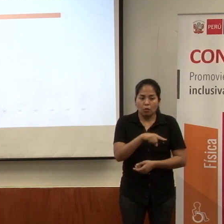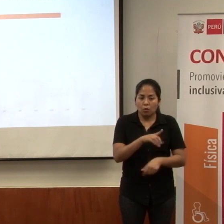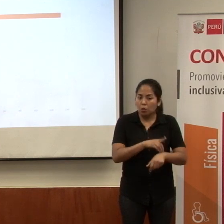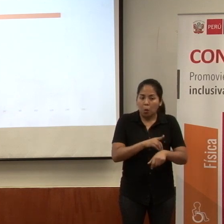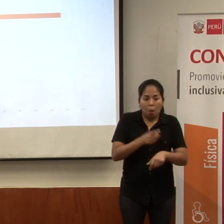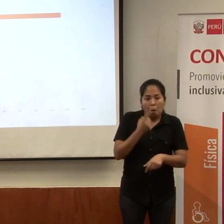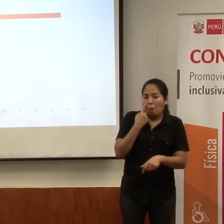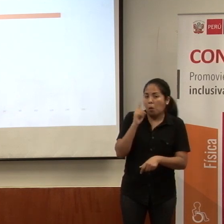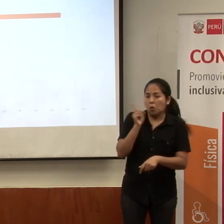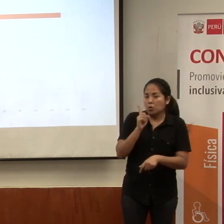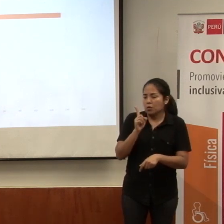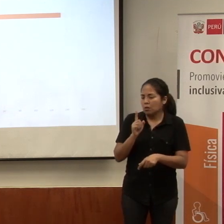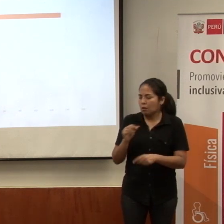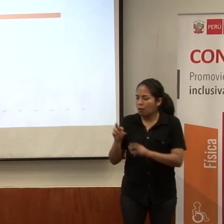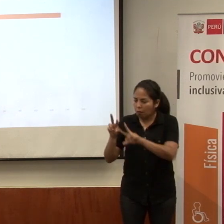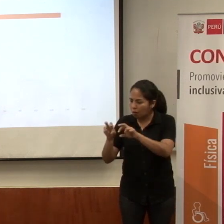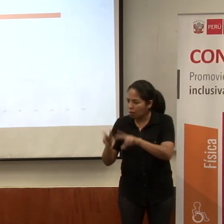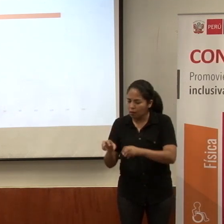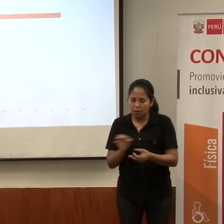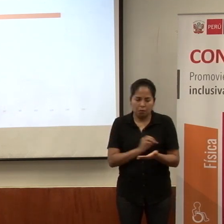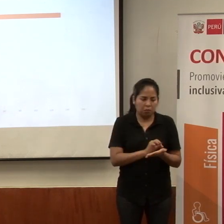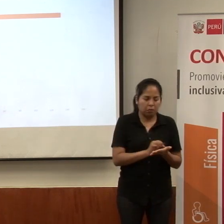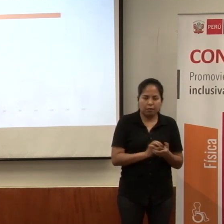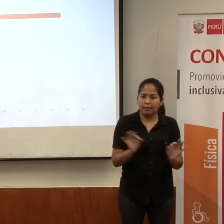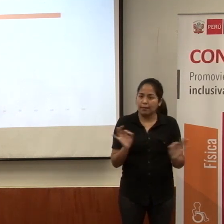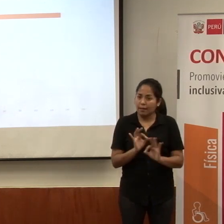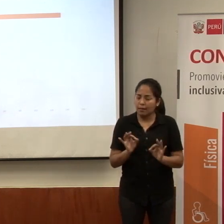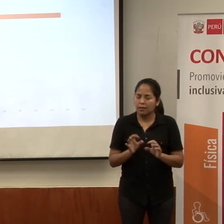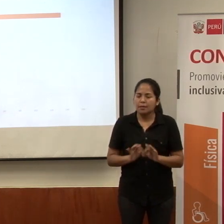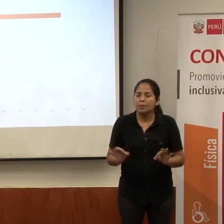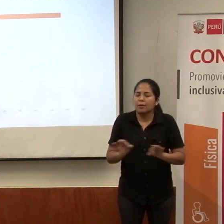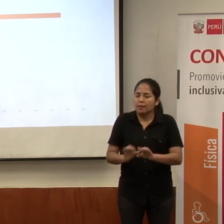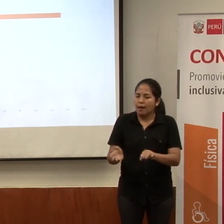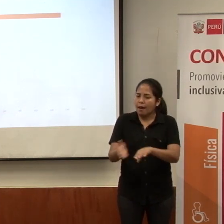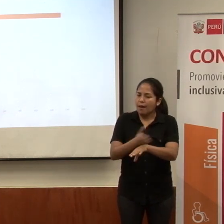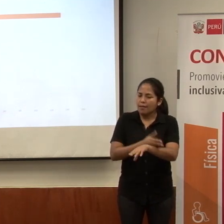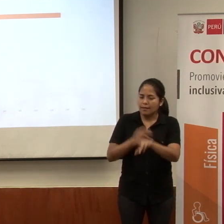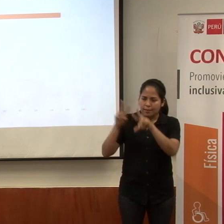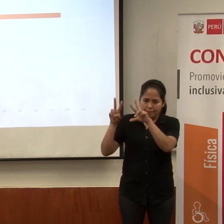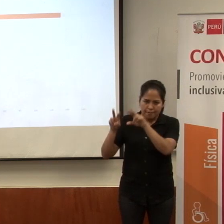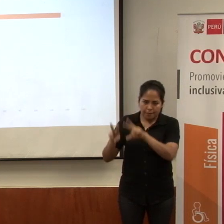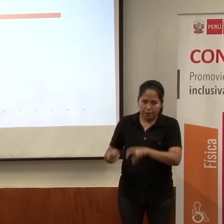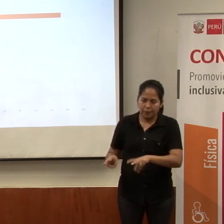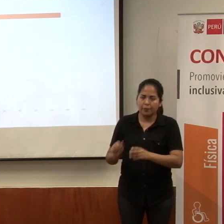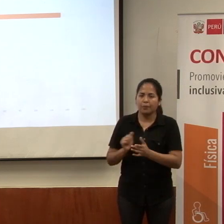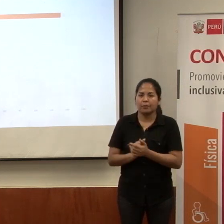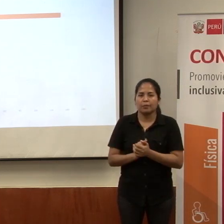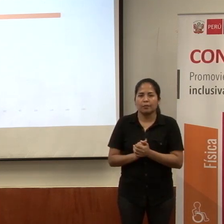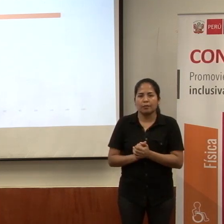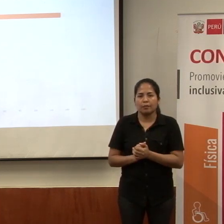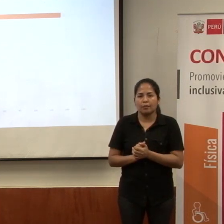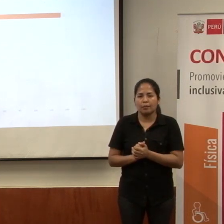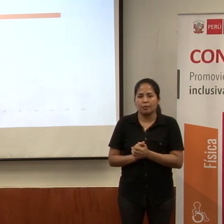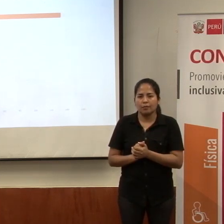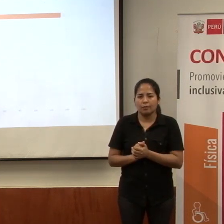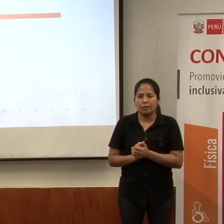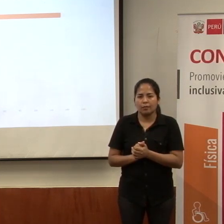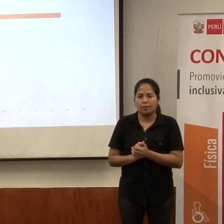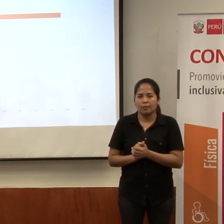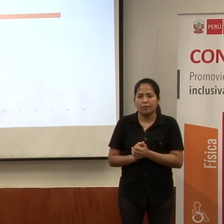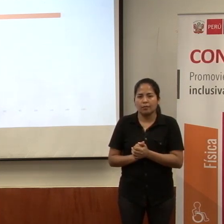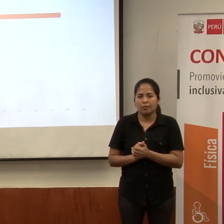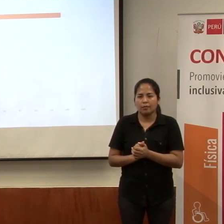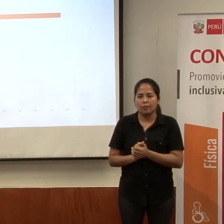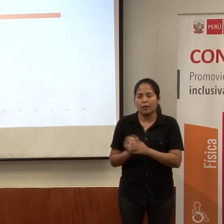hace. Y lo primero es tener buena información, ¿no es cierto? Entonces, y también enfermedades, además de las